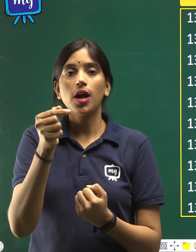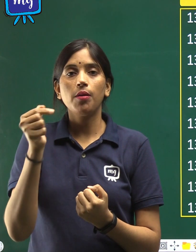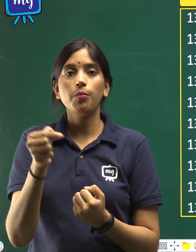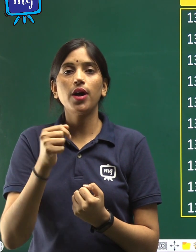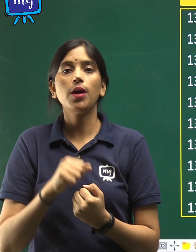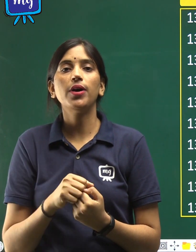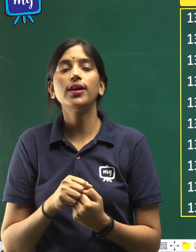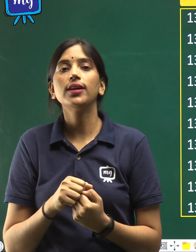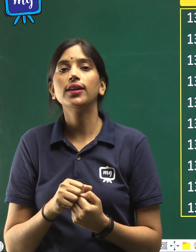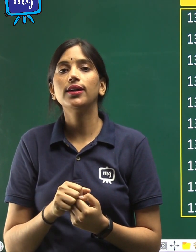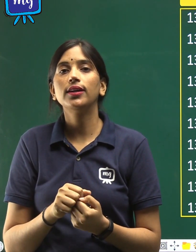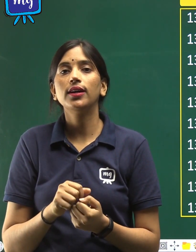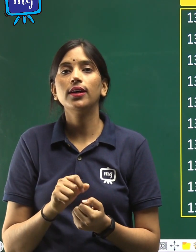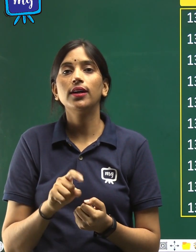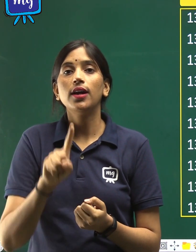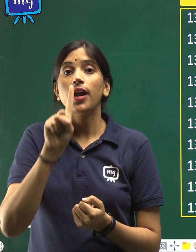बराबर